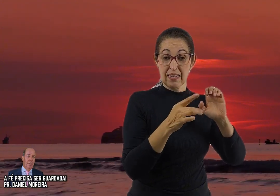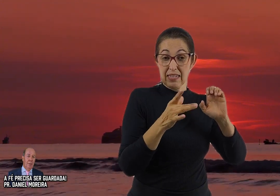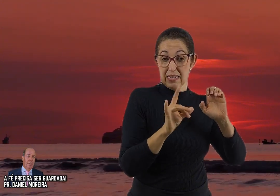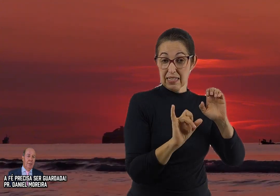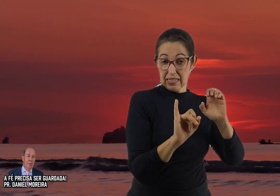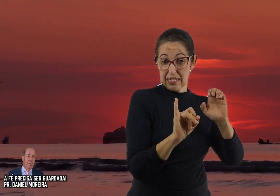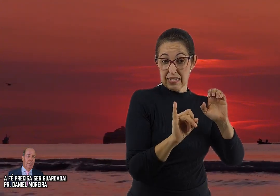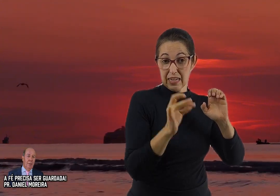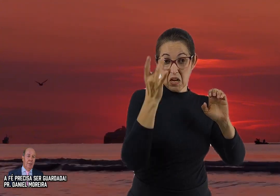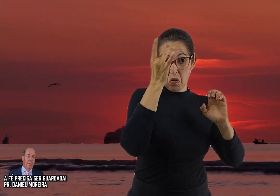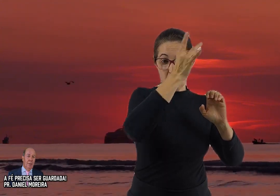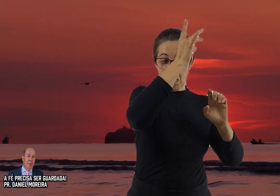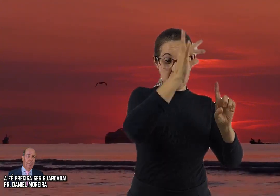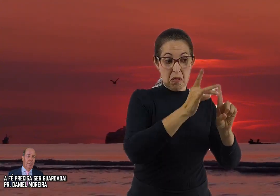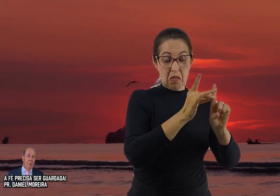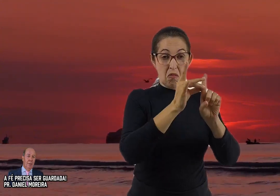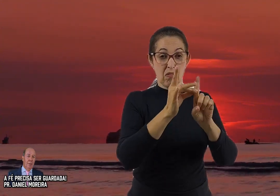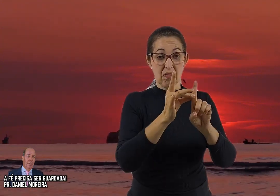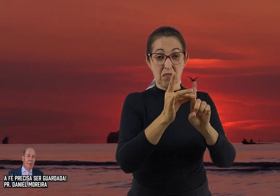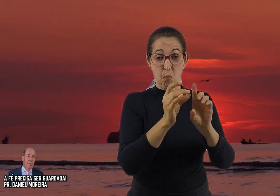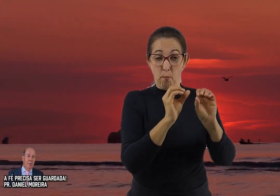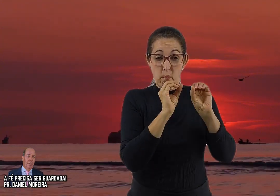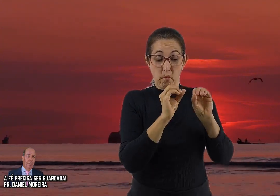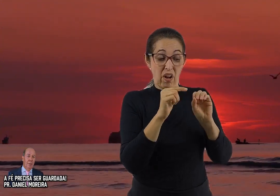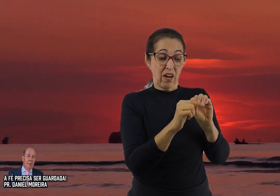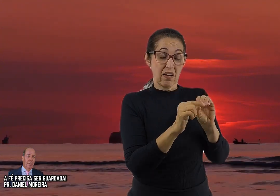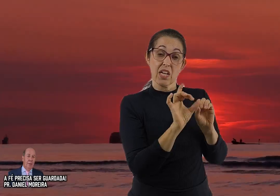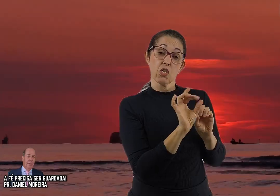Espírito Santo é só cristianismo.